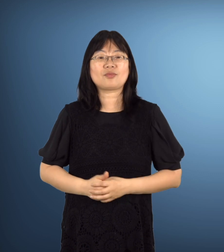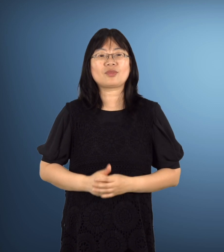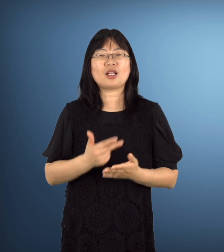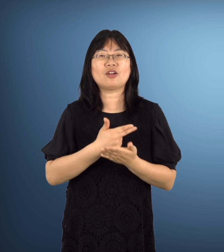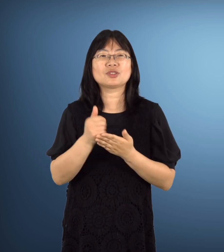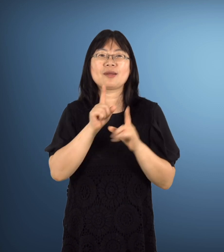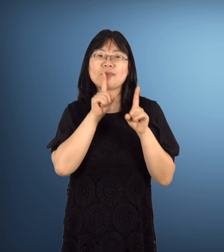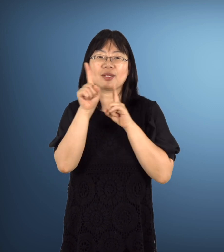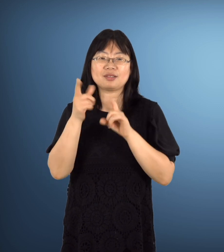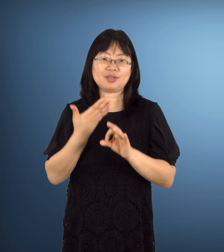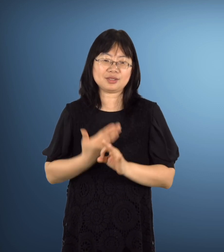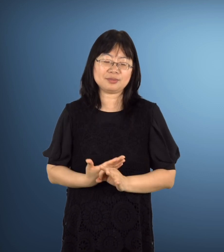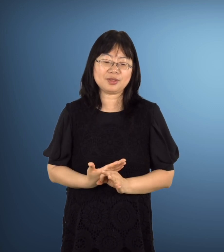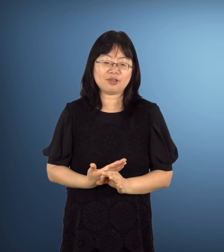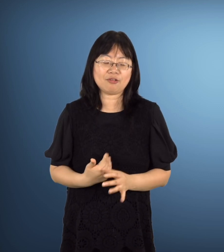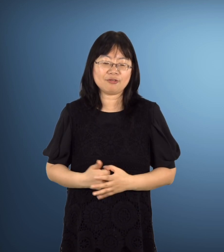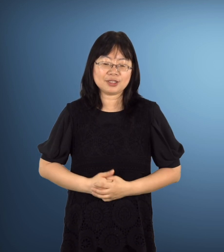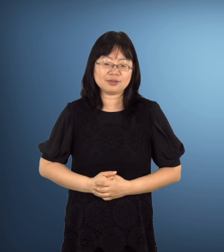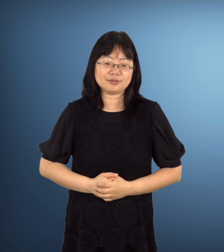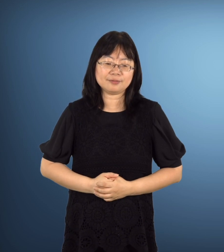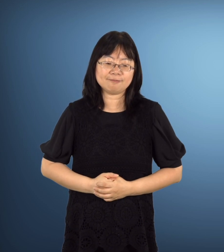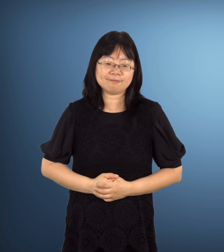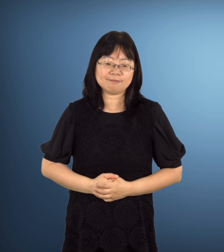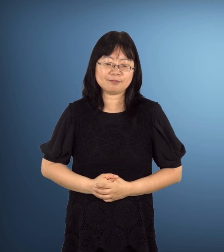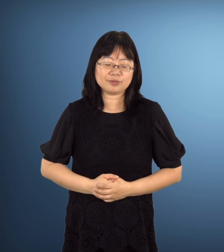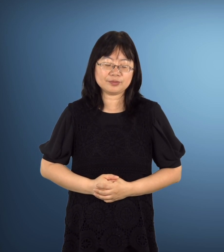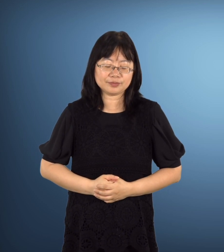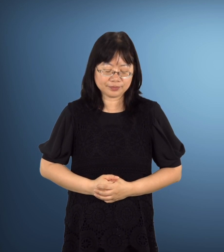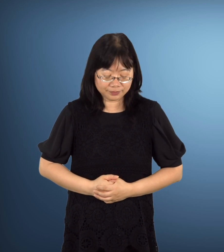주님 말씀하시면